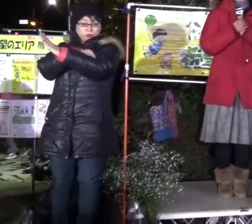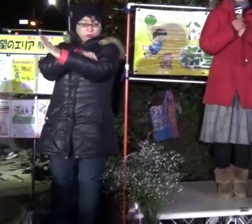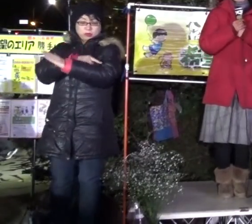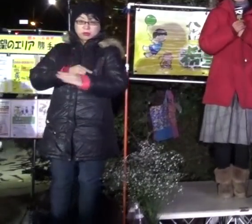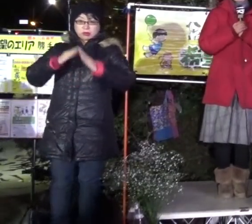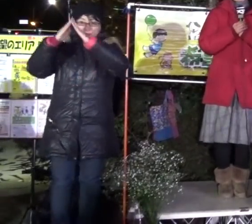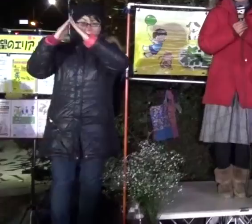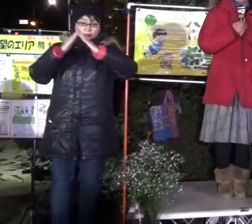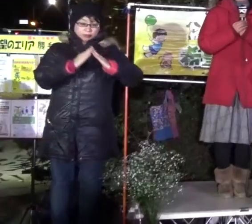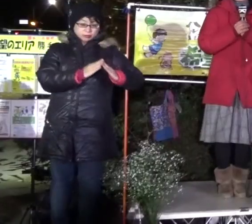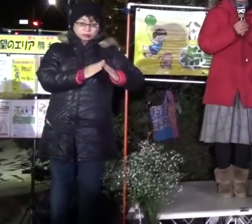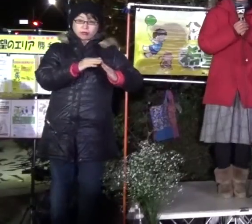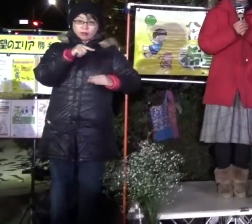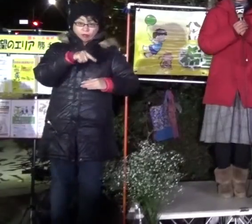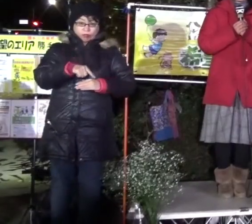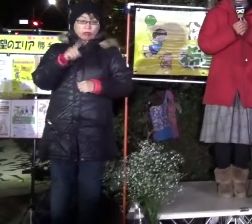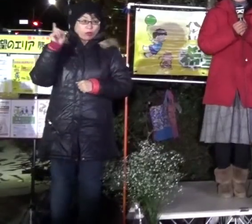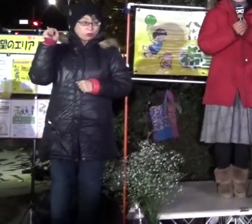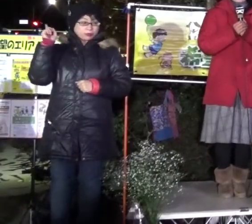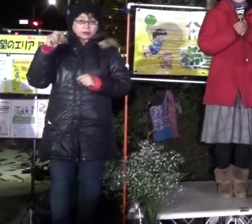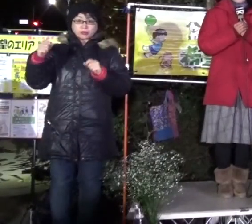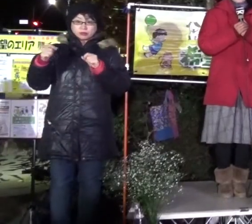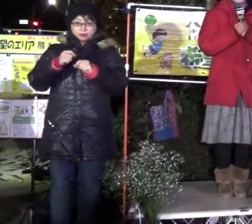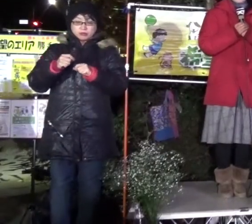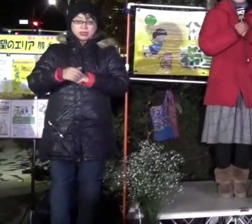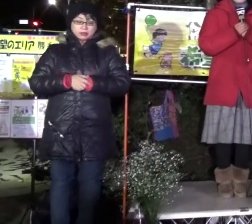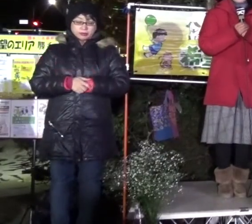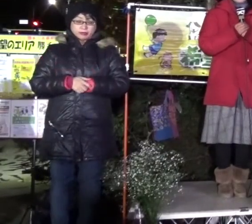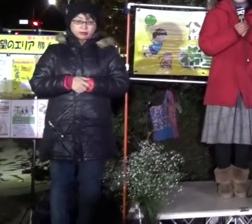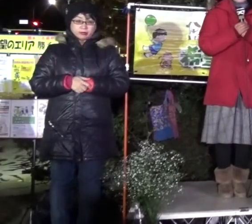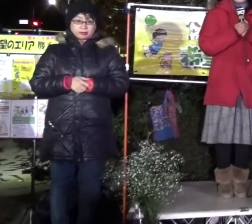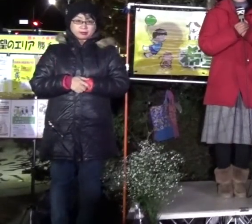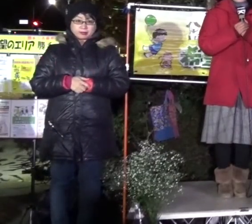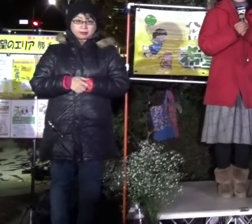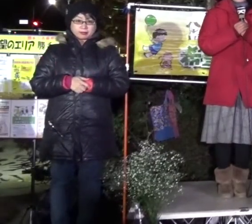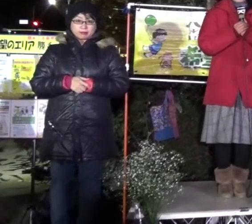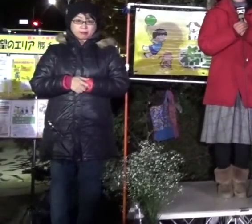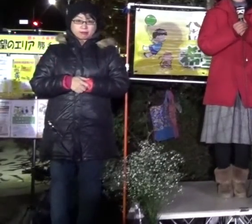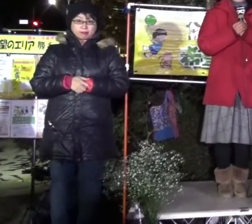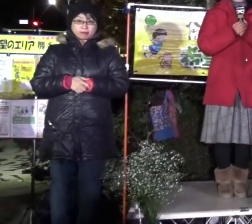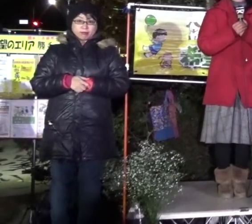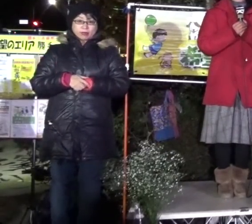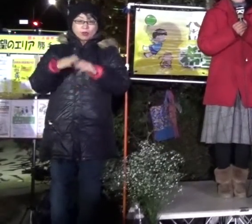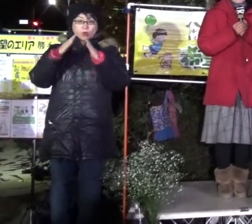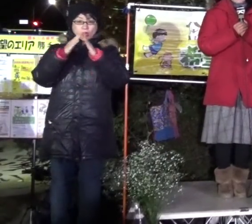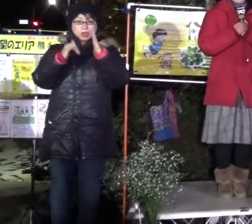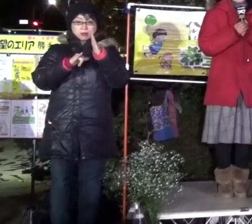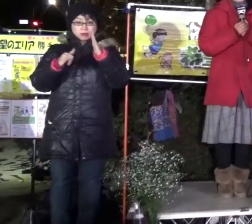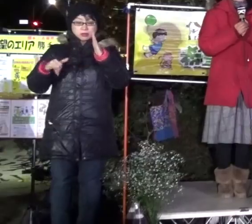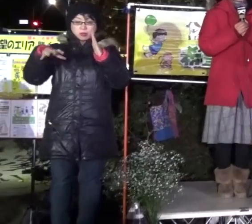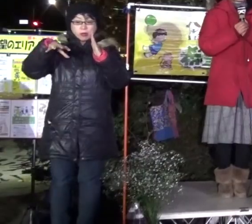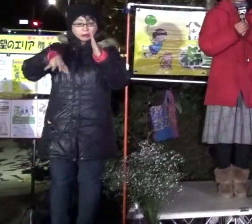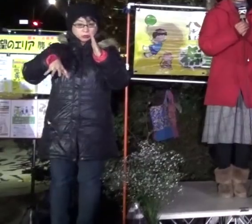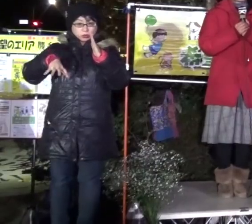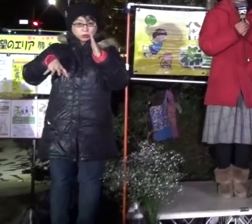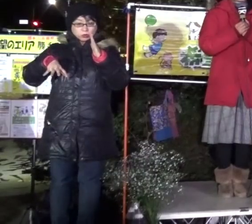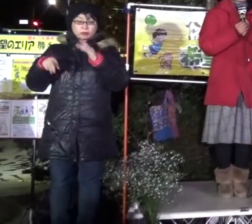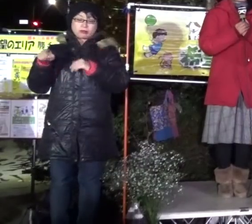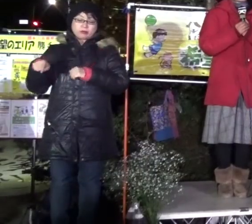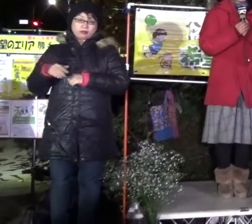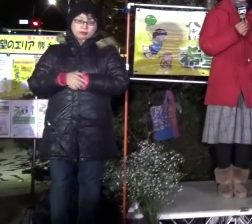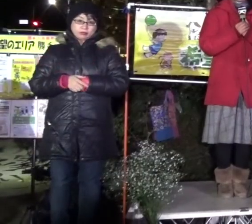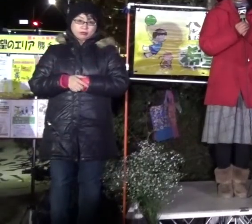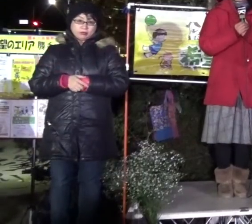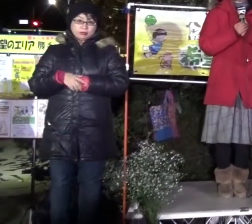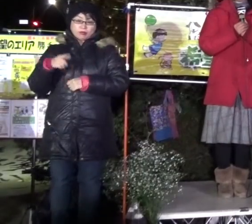そこのスピーチエリアにあるところは、あそこが、一旦そのファミリーエリアになって、でもそれでもやっぱり